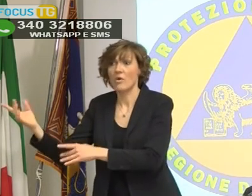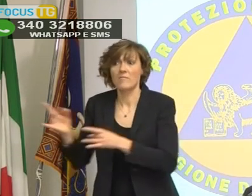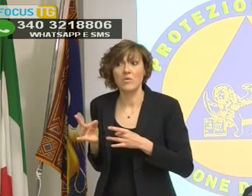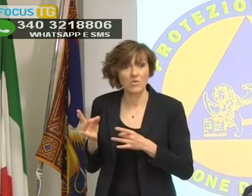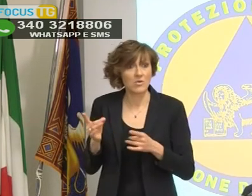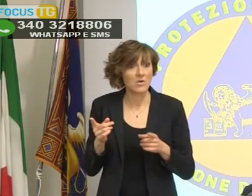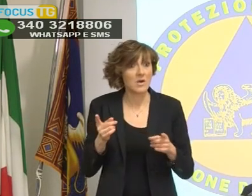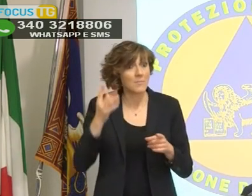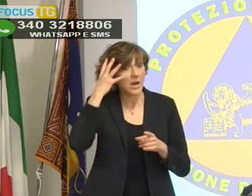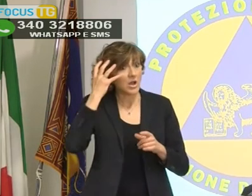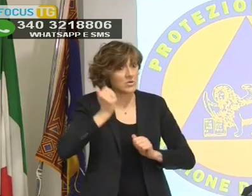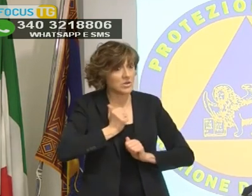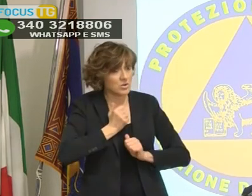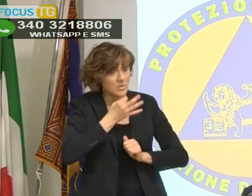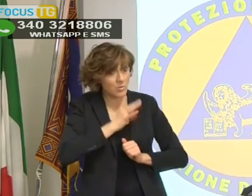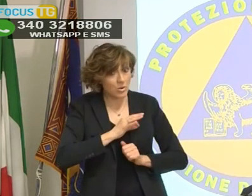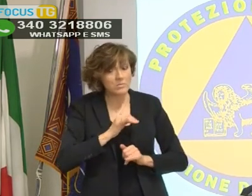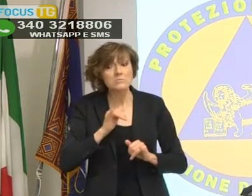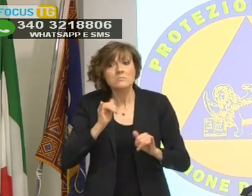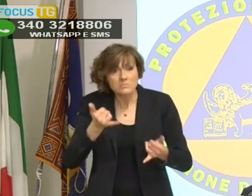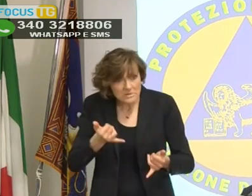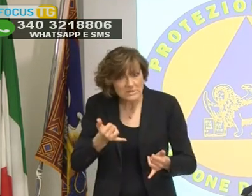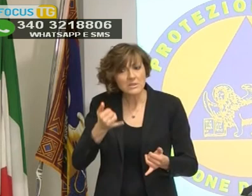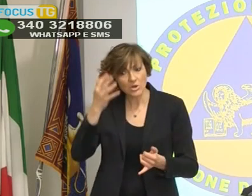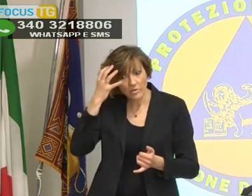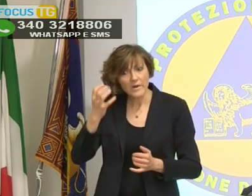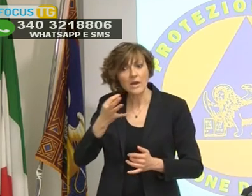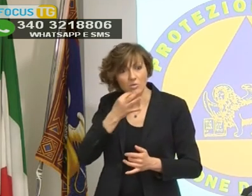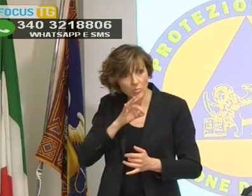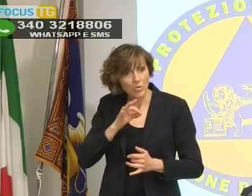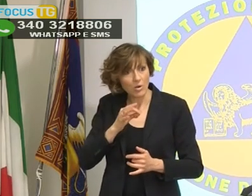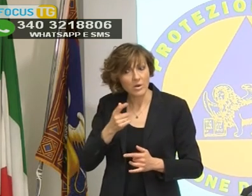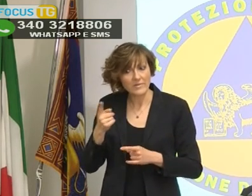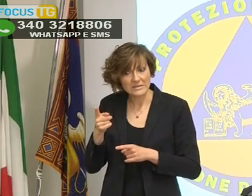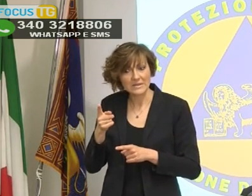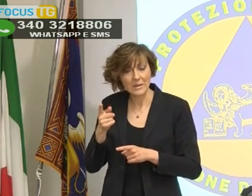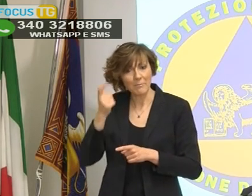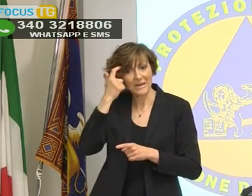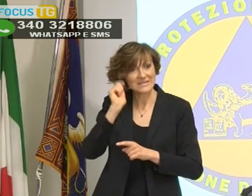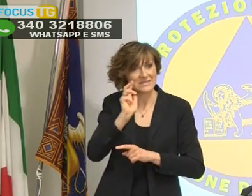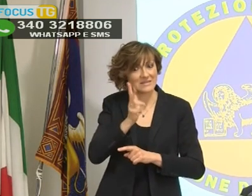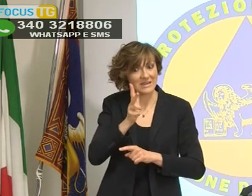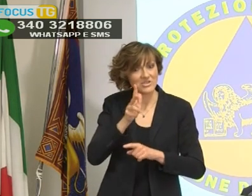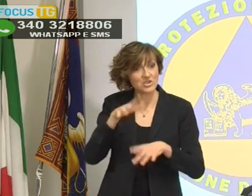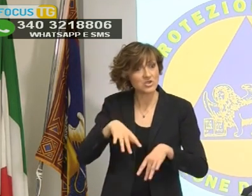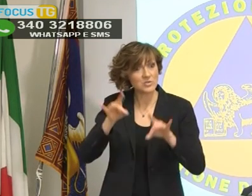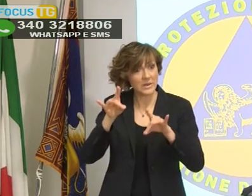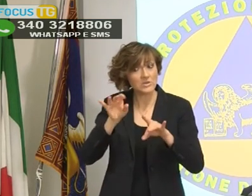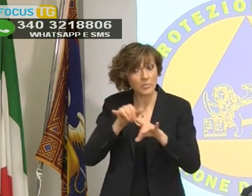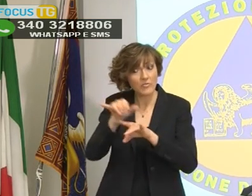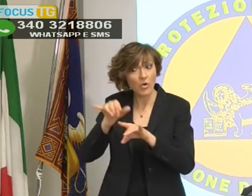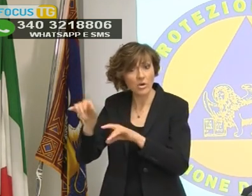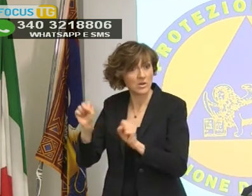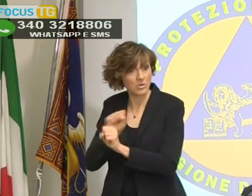mica farlo, visto che... Ma lo ha fatto, ha sospeso 13 paesi per i voli, il governo l'ha fatto, la scorsa settimana l'ha